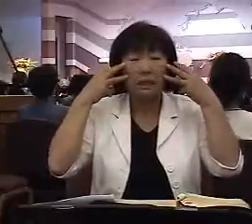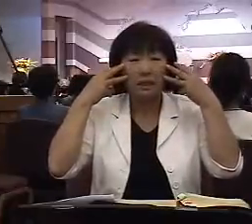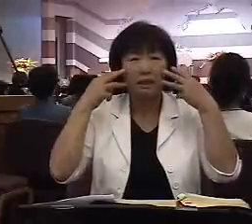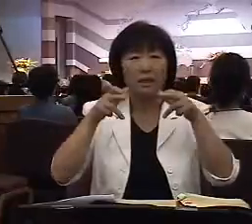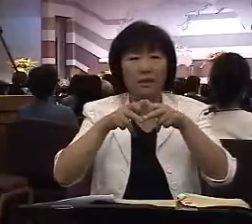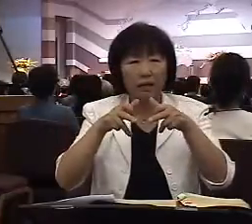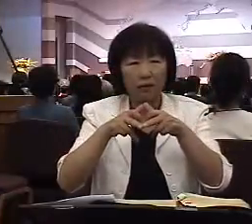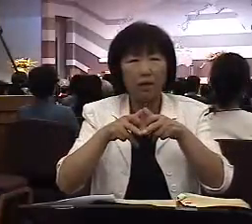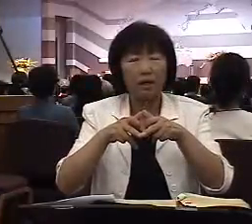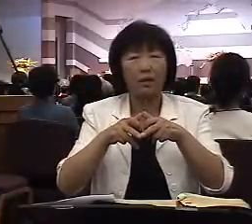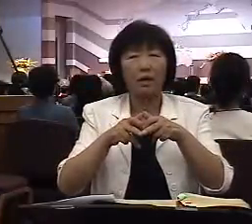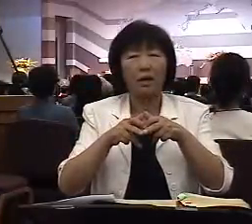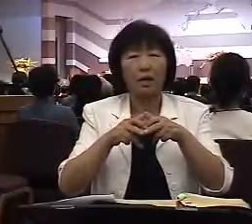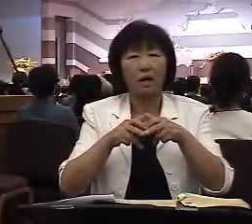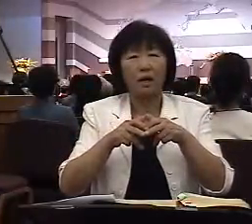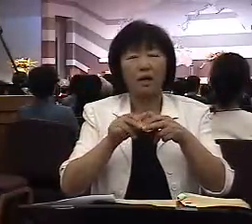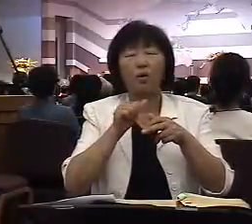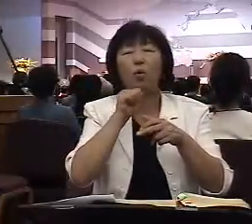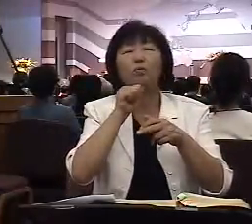장애인들과 노인들과